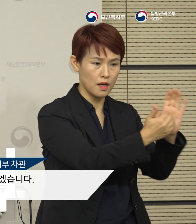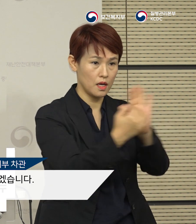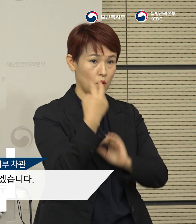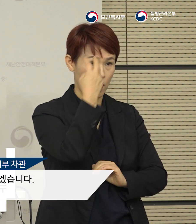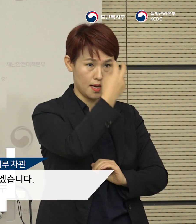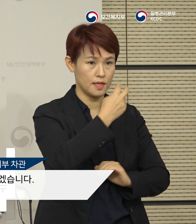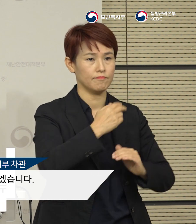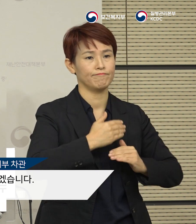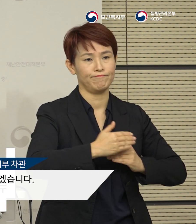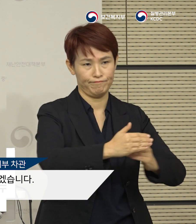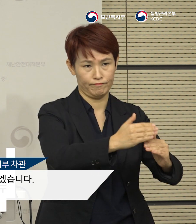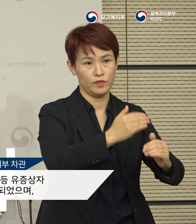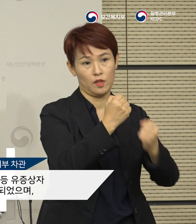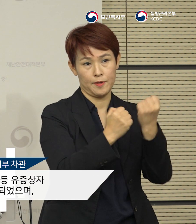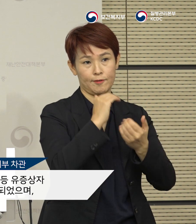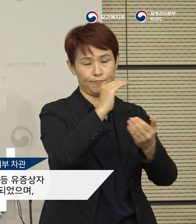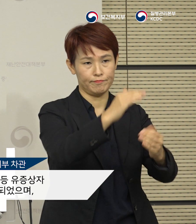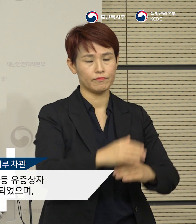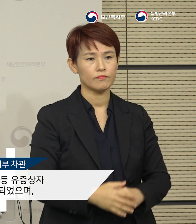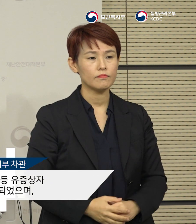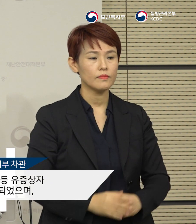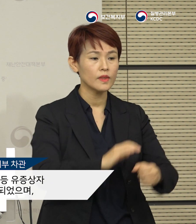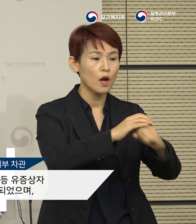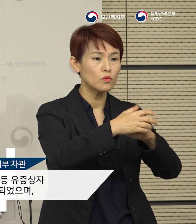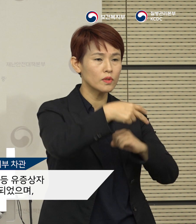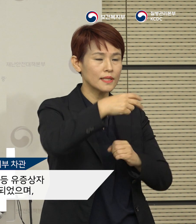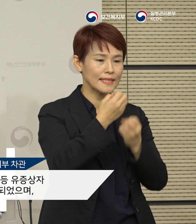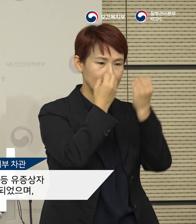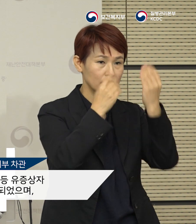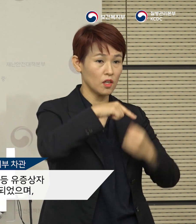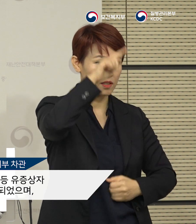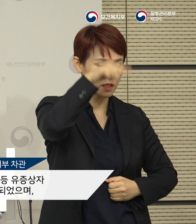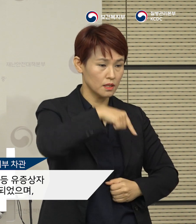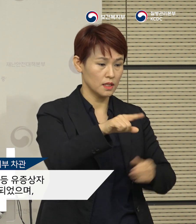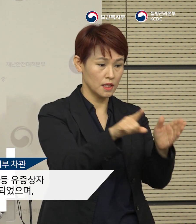대하여 말씀드리겠습니다. 대구 신천지교회 신도들